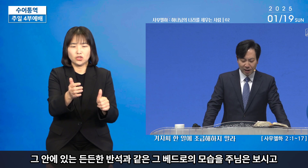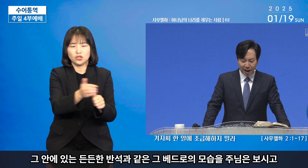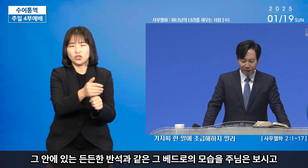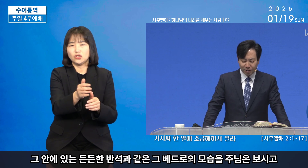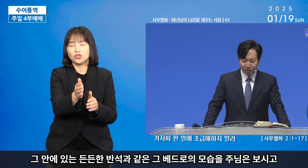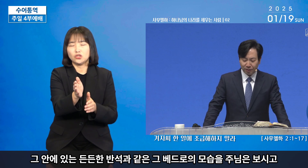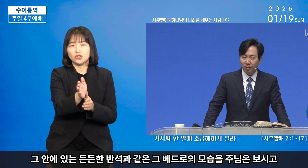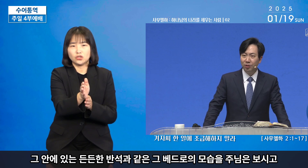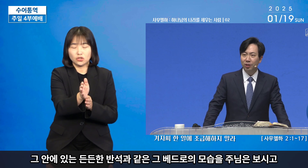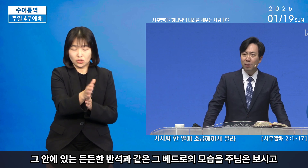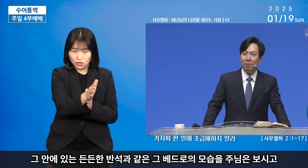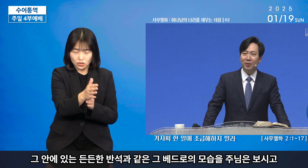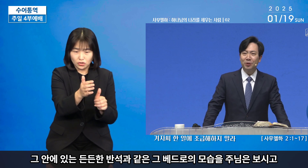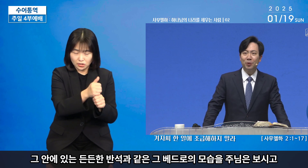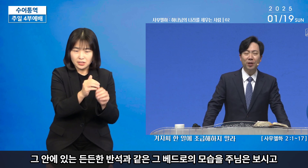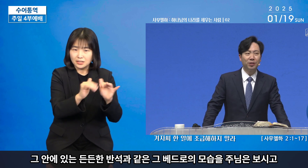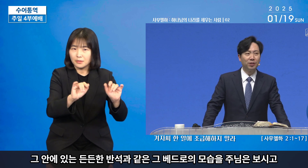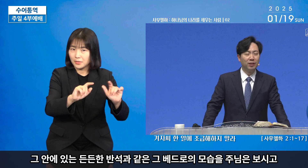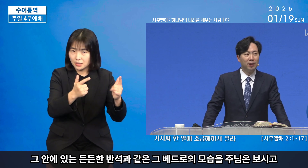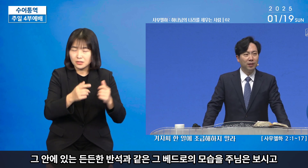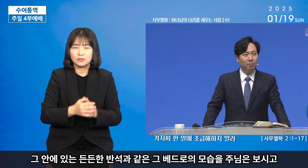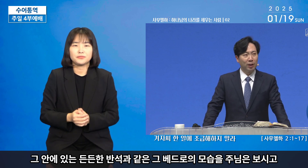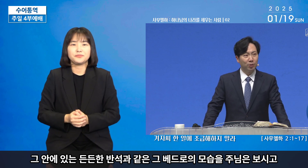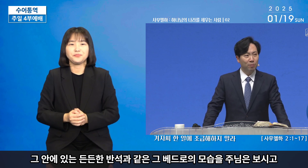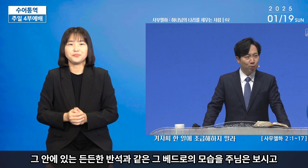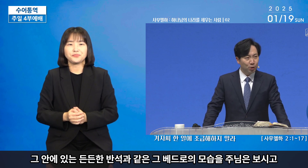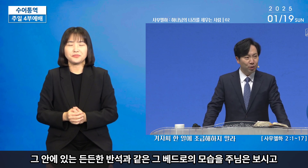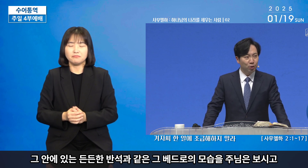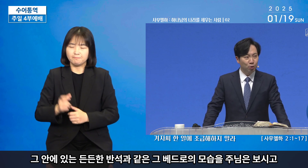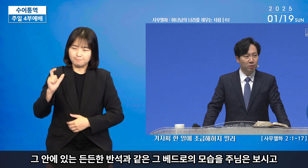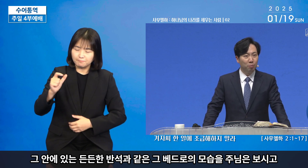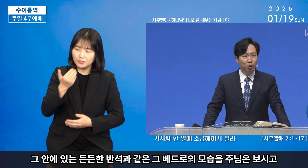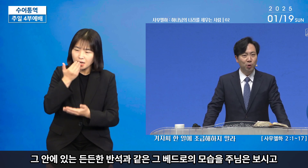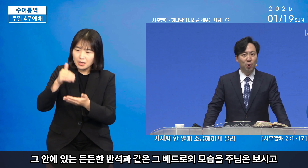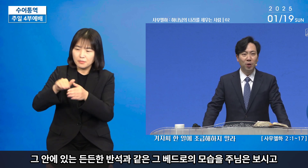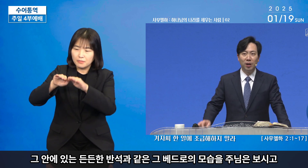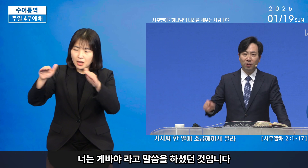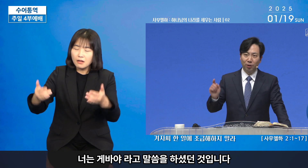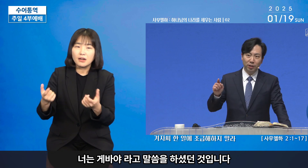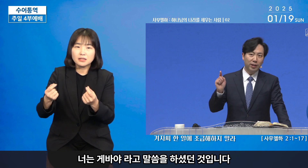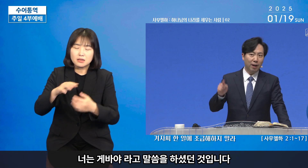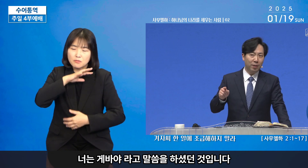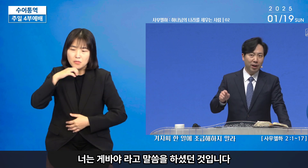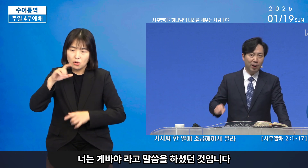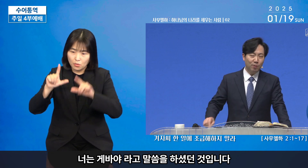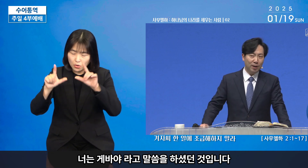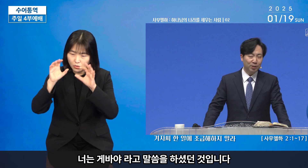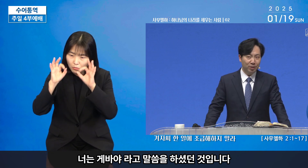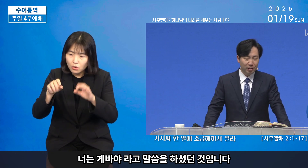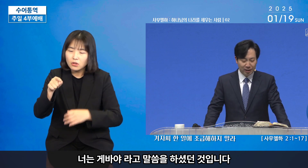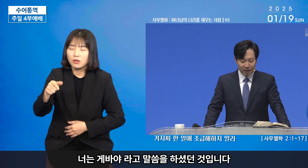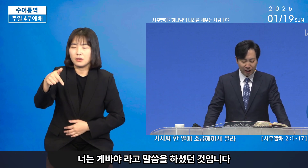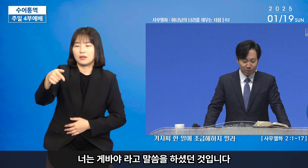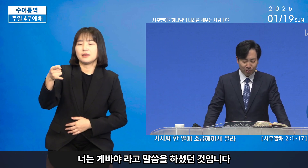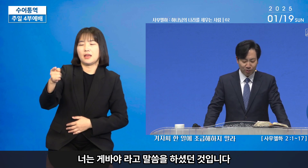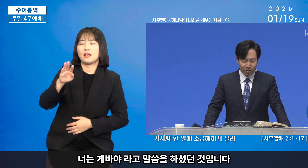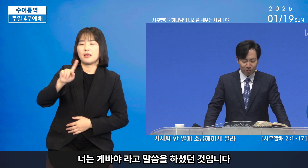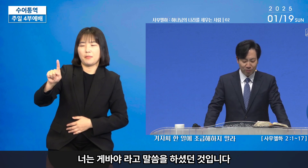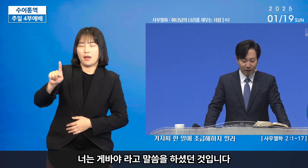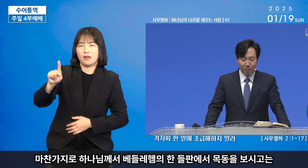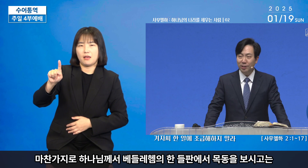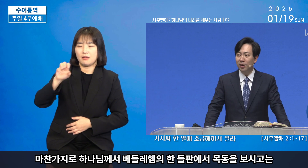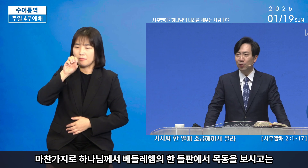그 안에 있는 든든한 반석과 같은 그 베드로의 모습을 주님은 보시고 너는 게바야라고 말씀을